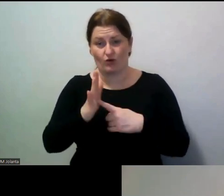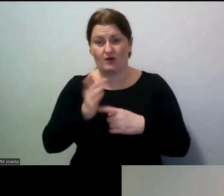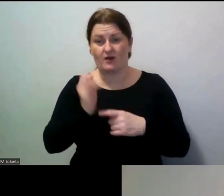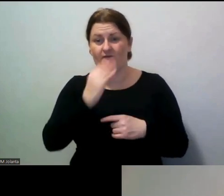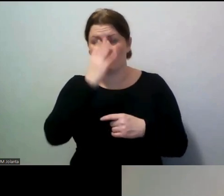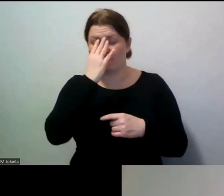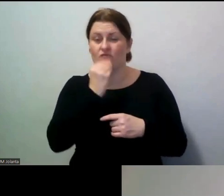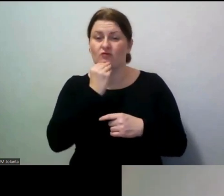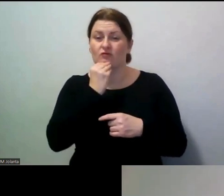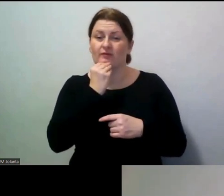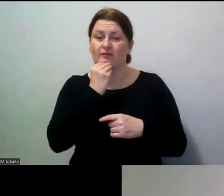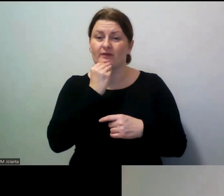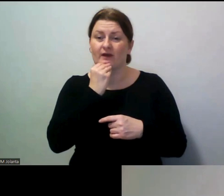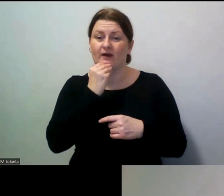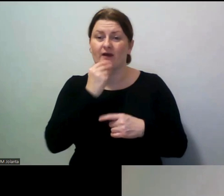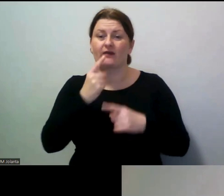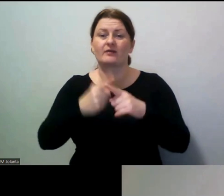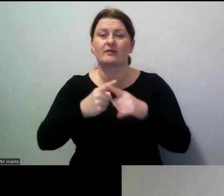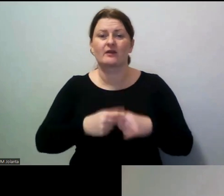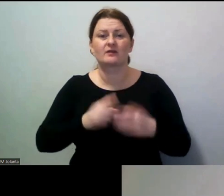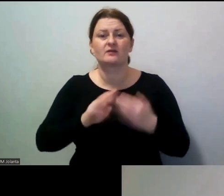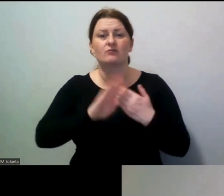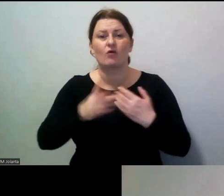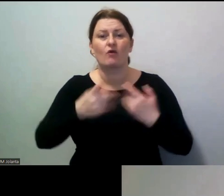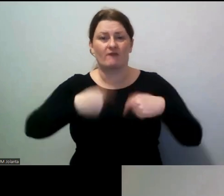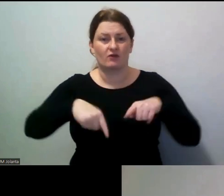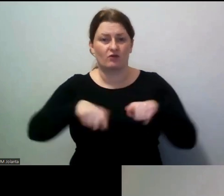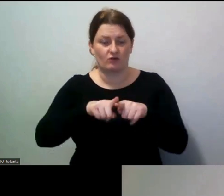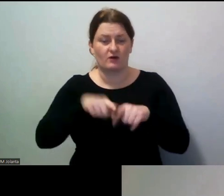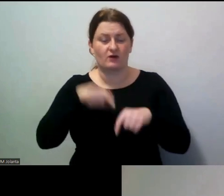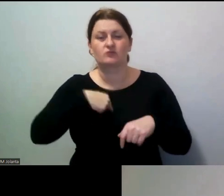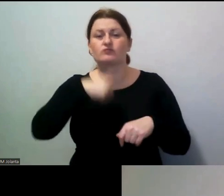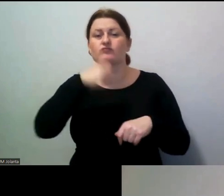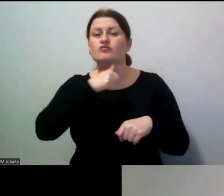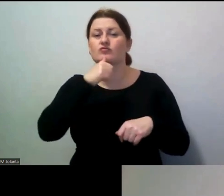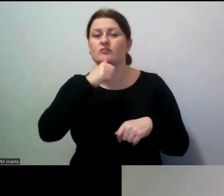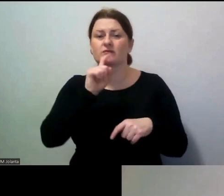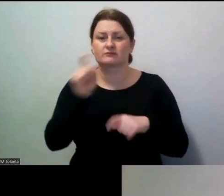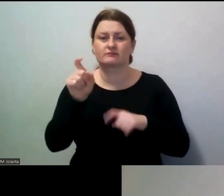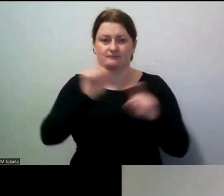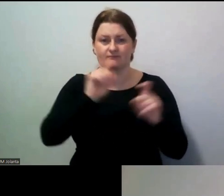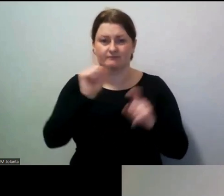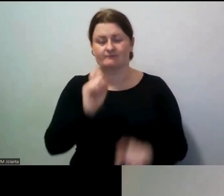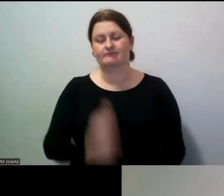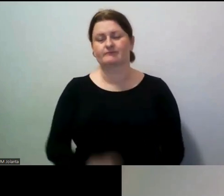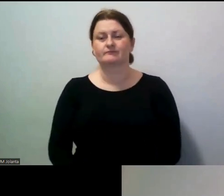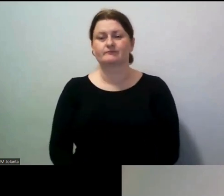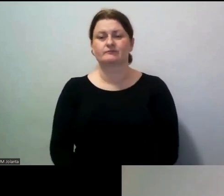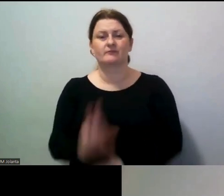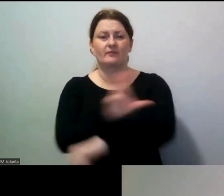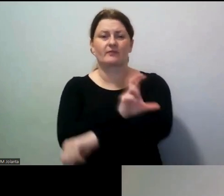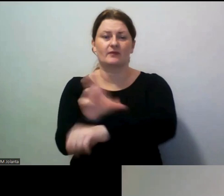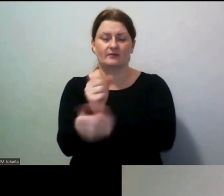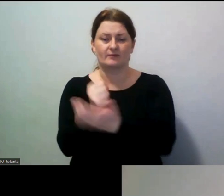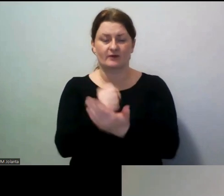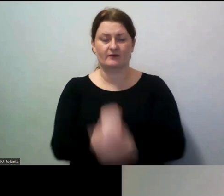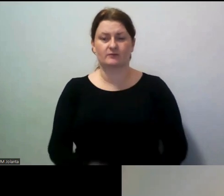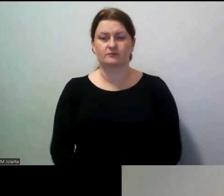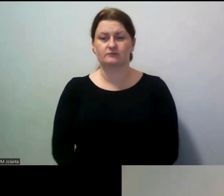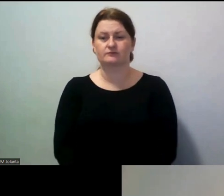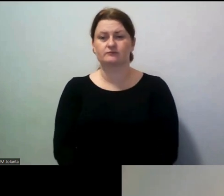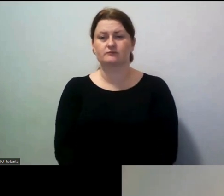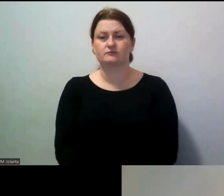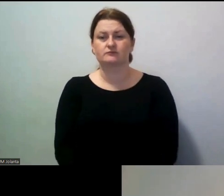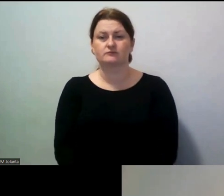wygląda ten test po wykonaniu, to spróbuję przekliknąć się jeszcze. Już moment, proszę też